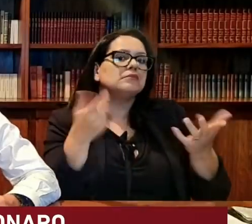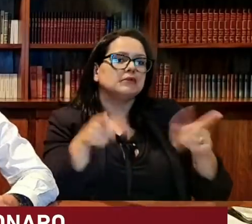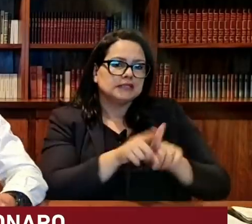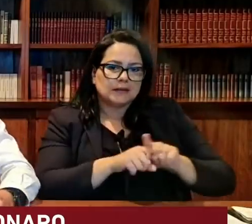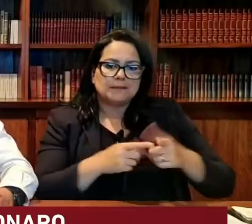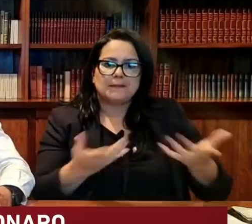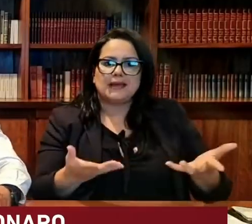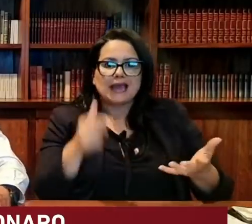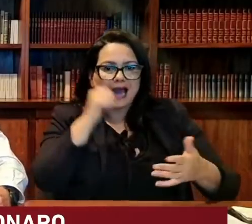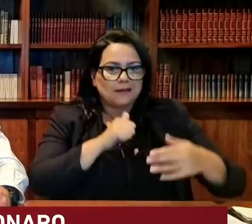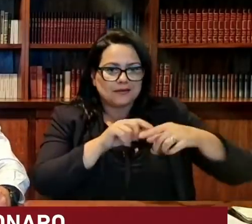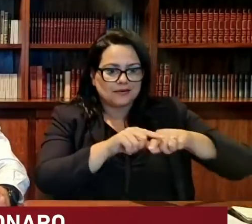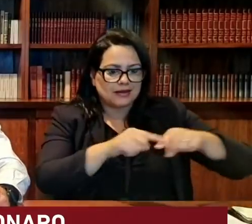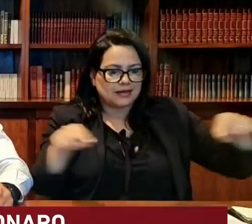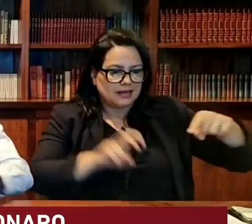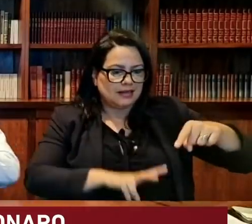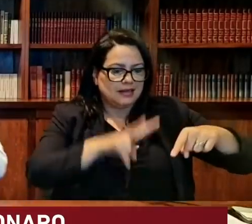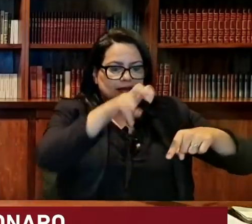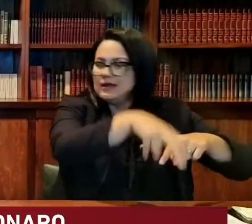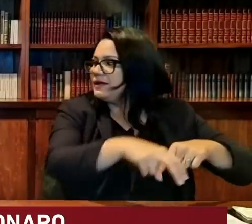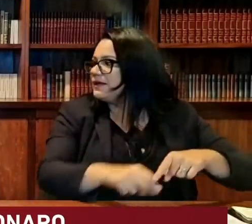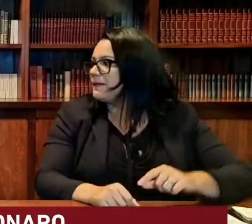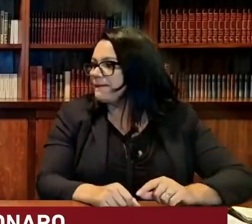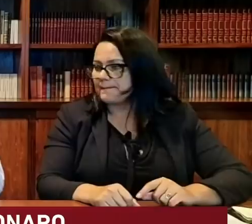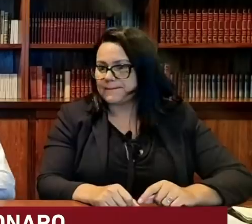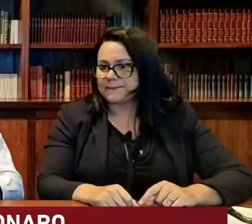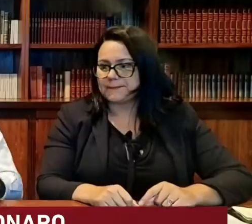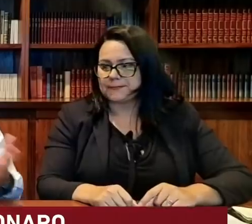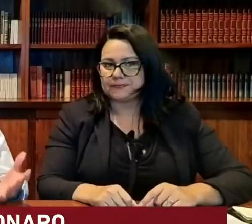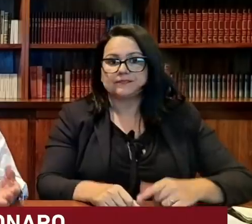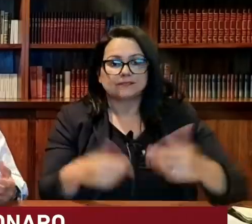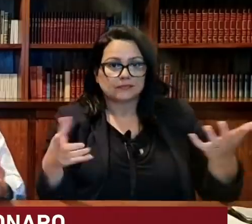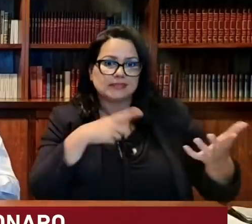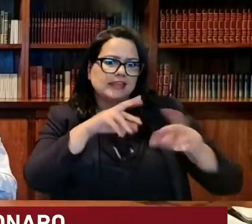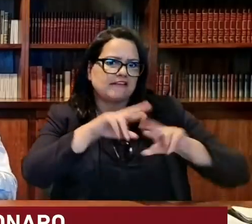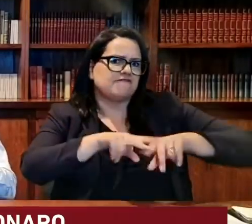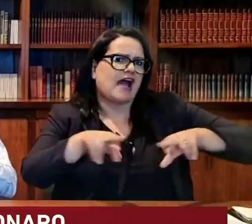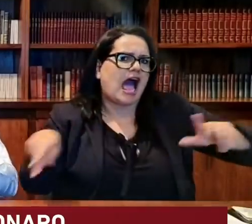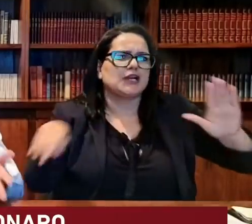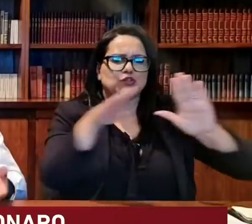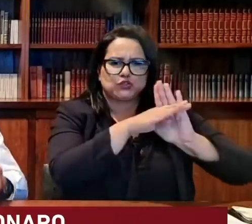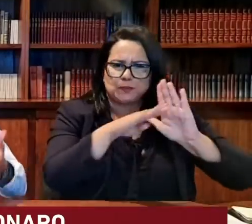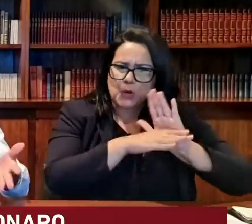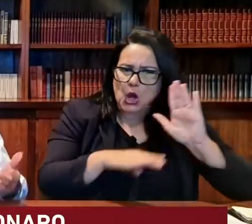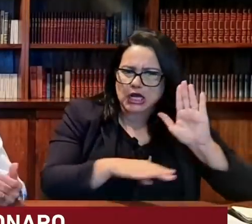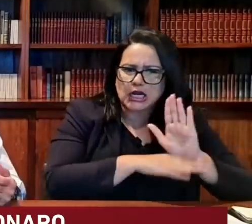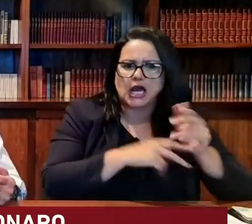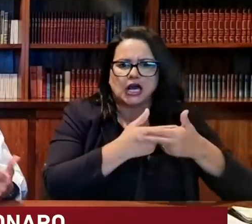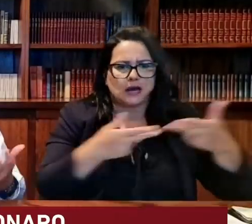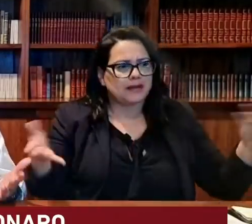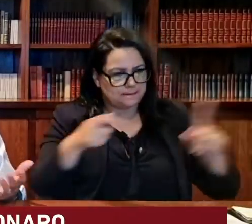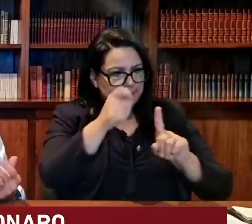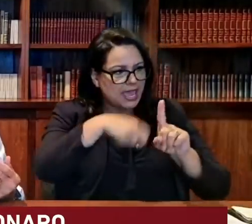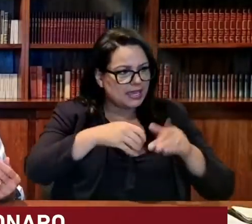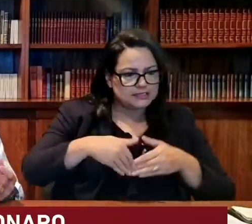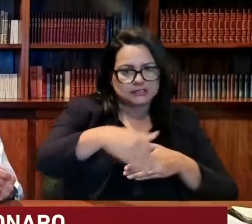de obstáculos, a mulher larga 10 resumindo, passos atrás. Tem uma série de programas que está na iminência apresentada, ainda no corrente mesmo, onde a